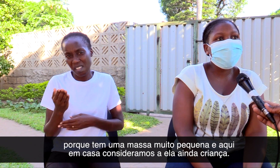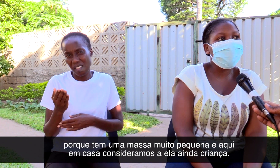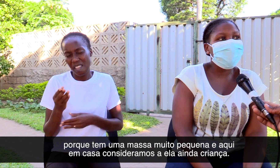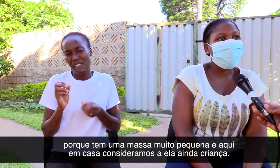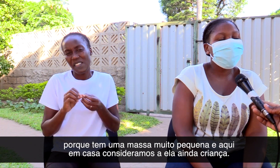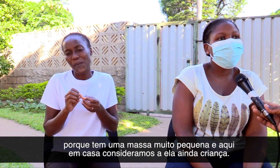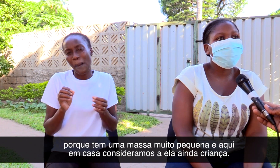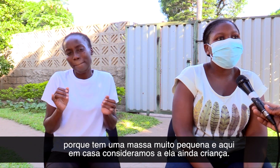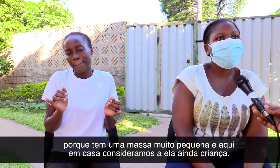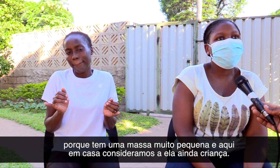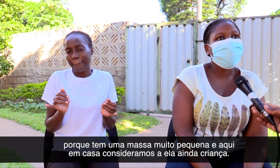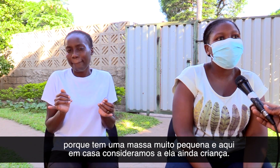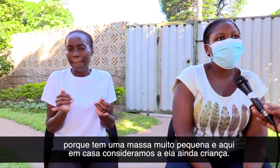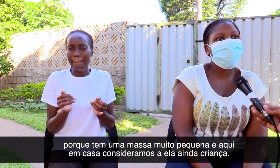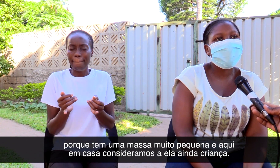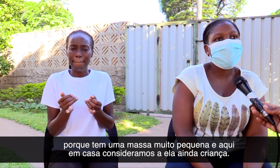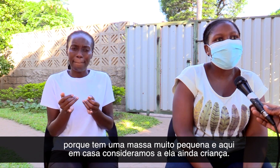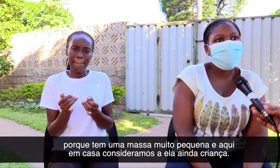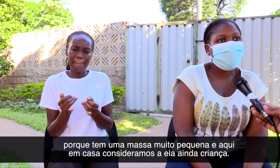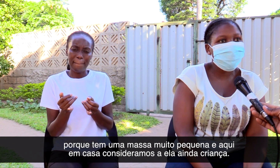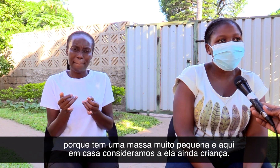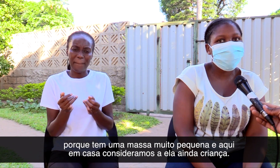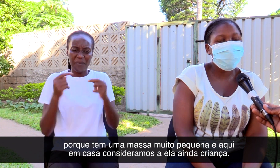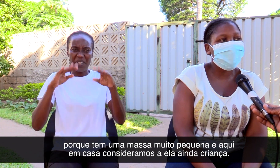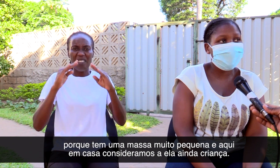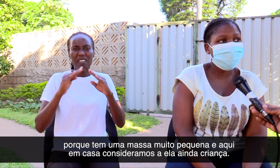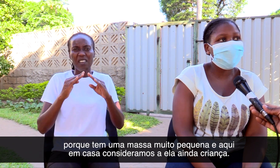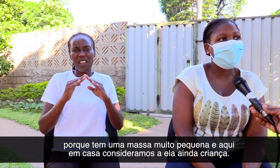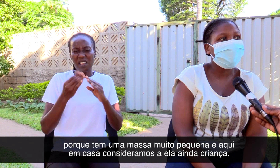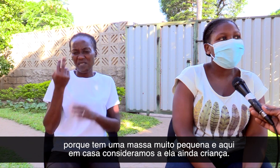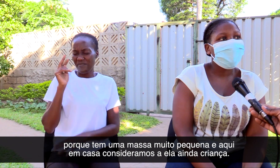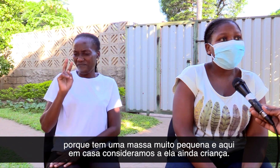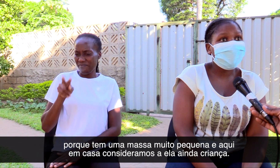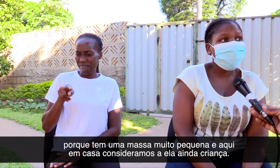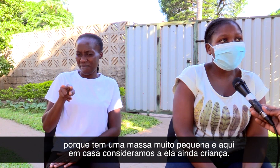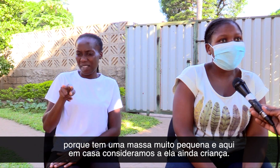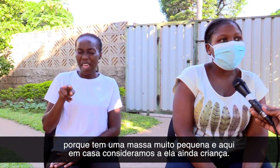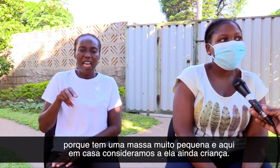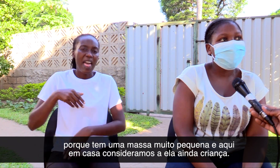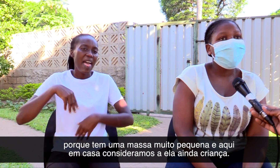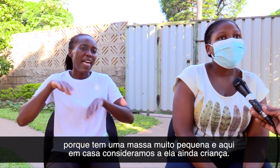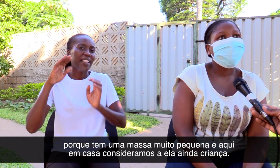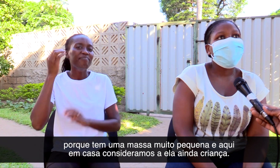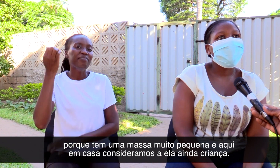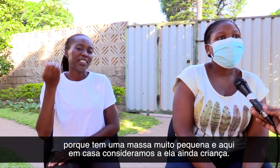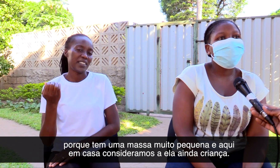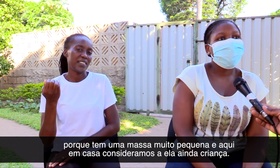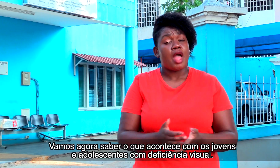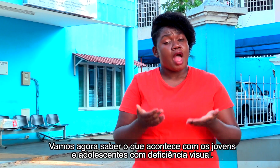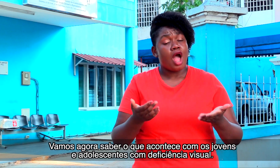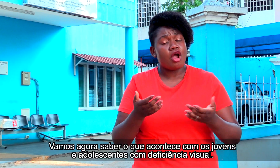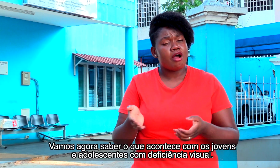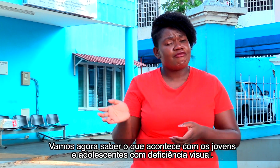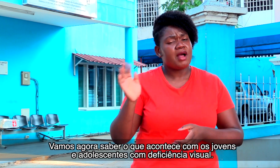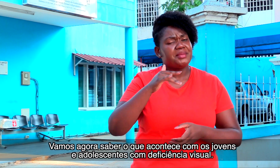muito pequenina. Então, aqui em casa todos consideramos ela ainda pequena.